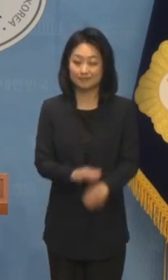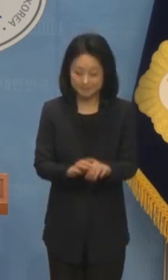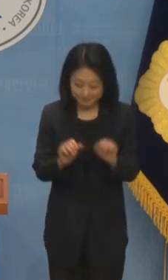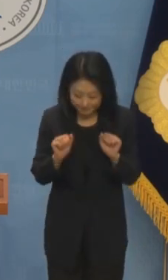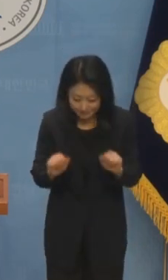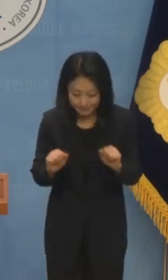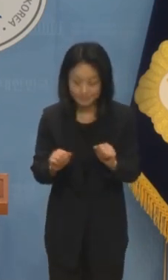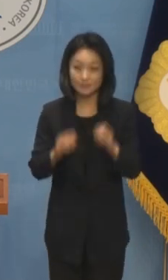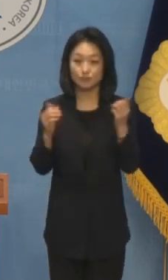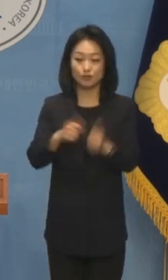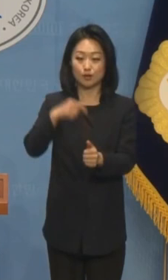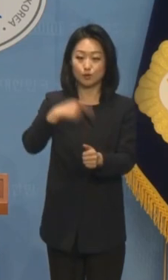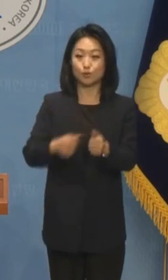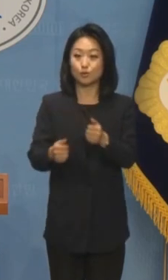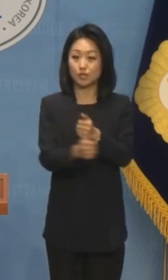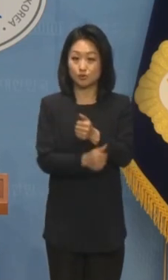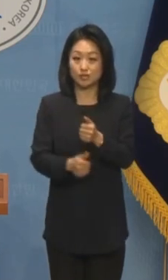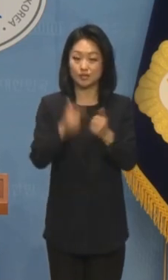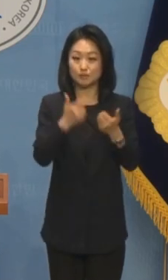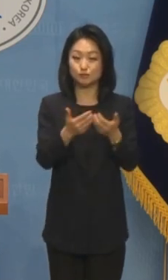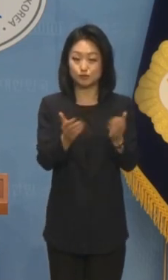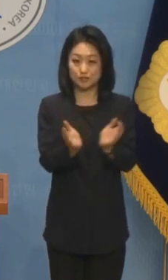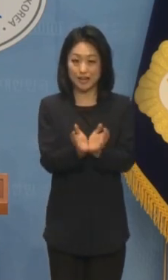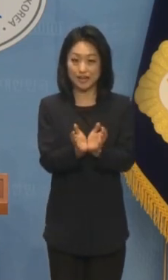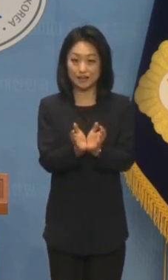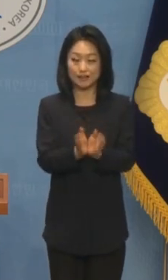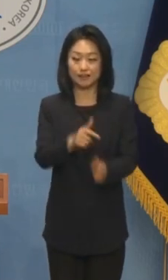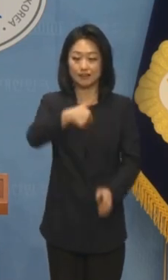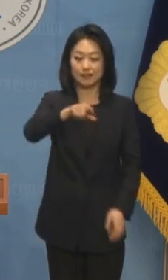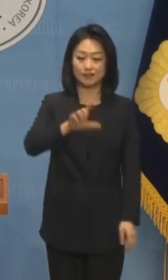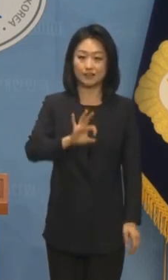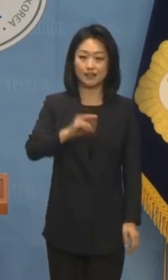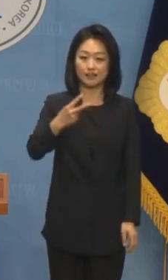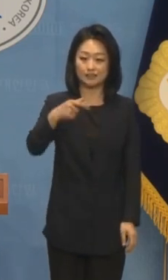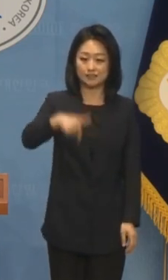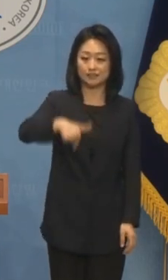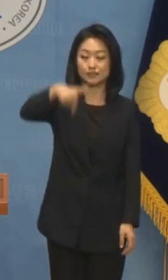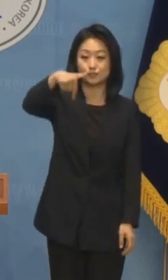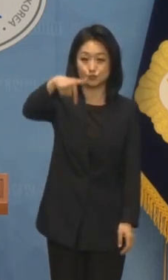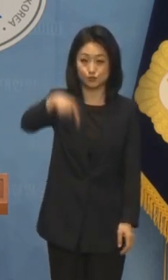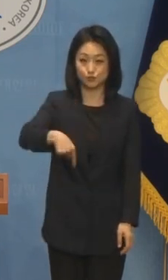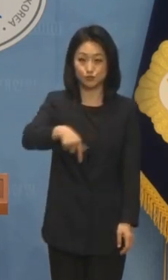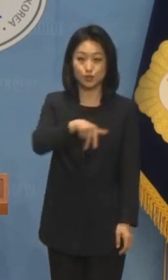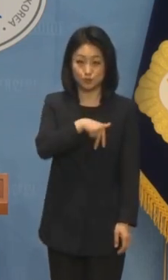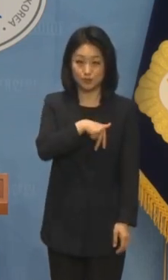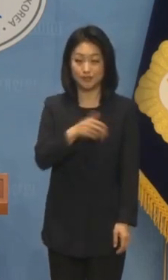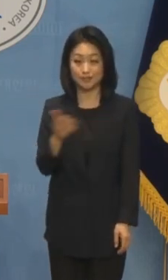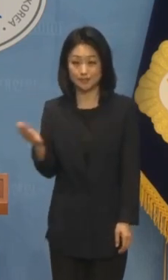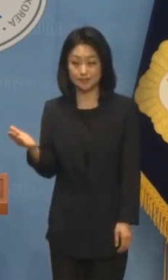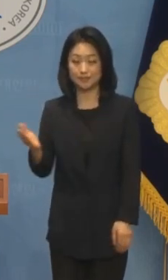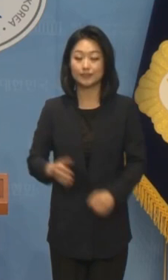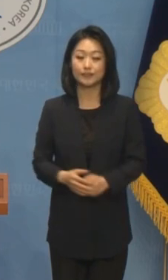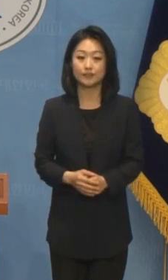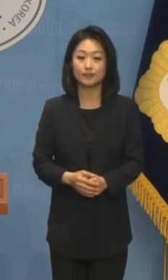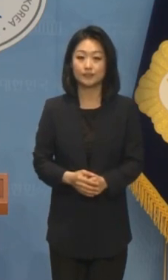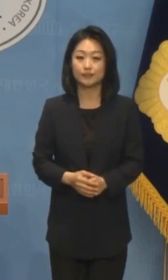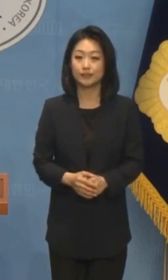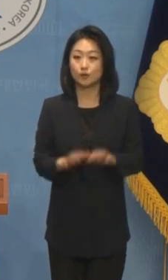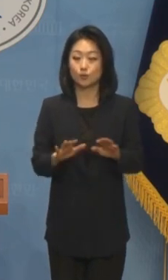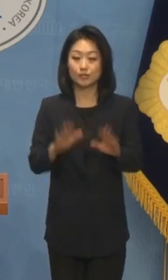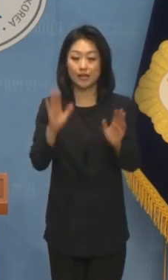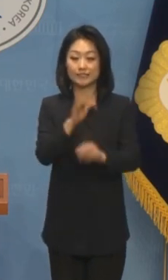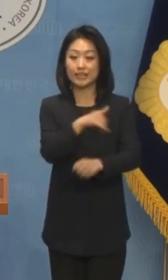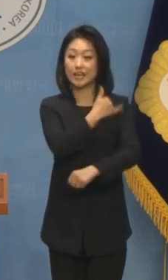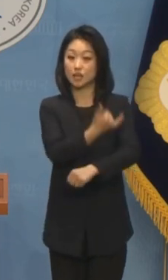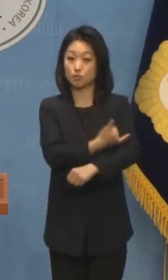인사드리겠습니다. 국회 교육위 소속 더불어민주당 안양 마란 출신 강덕구 의원입니다. 저는 오늘 일부 시도의